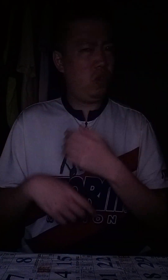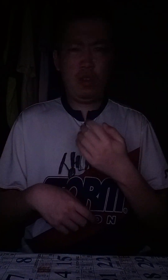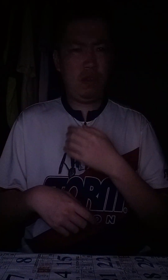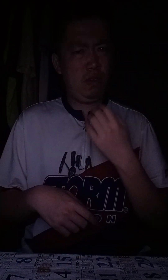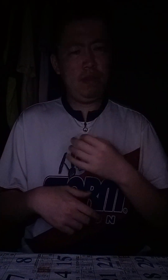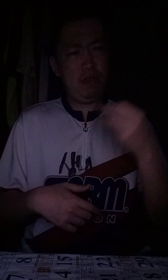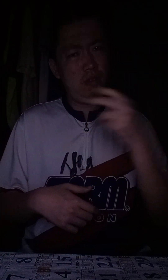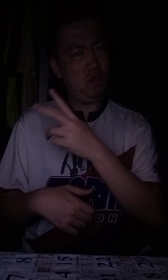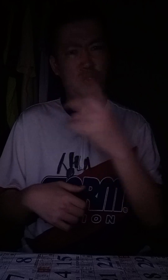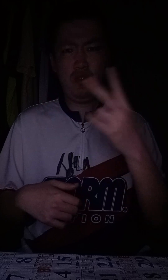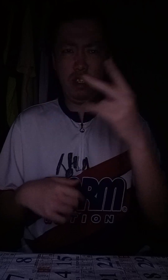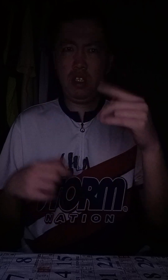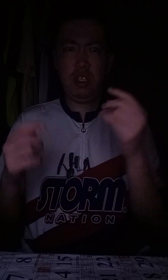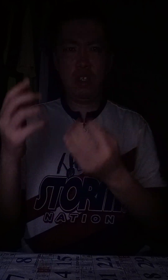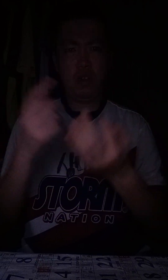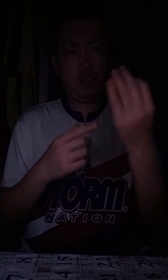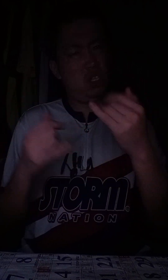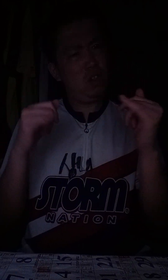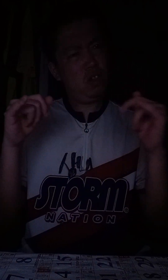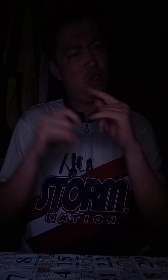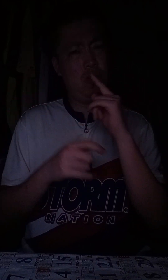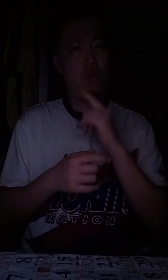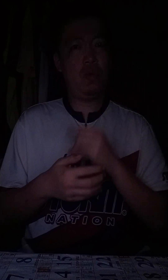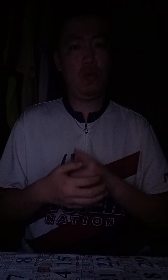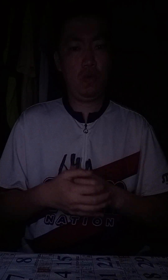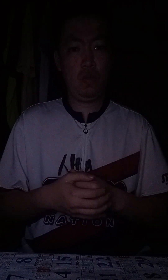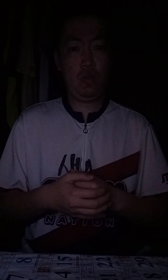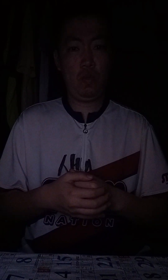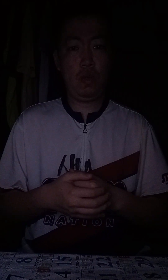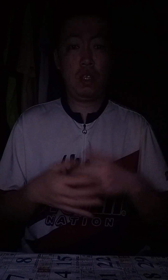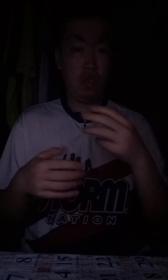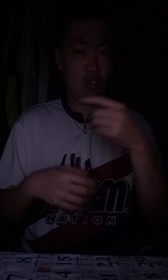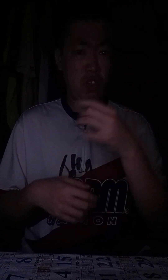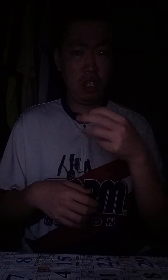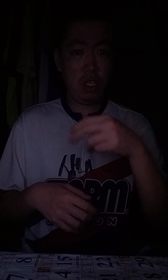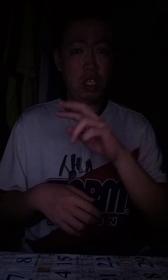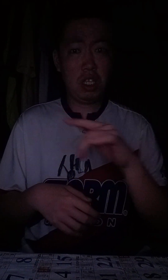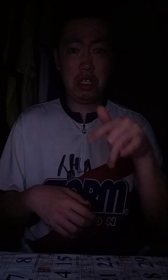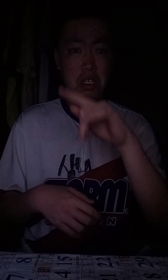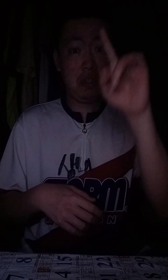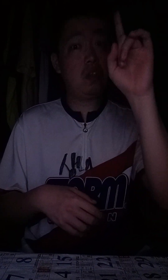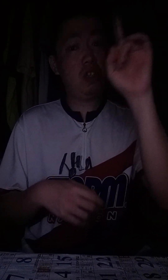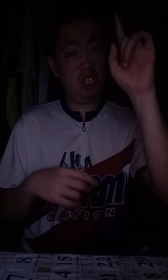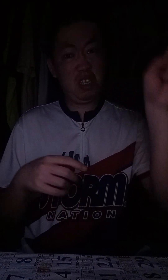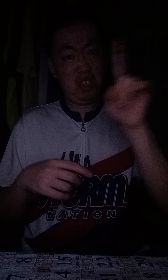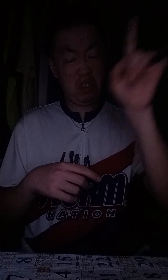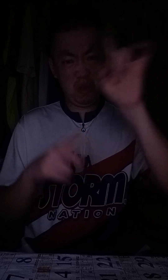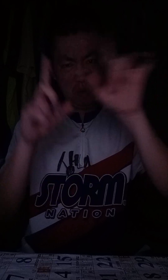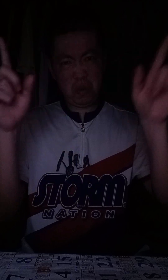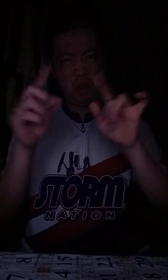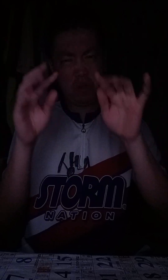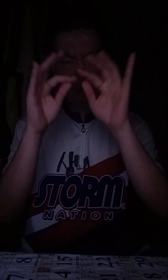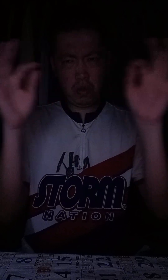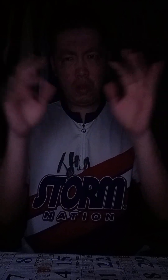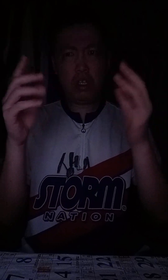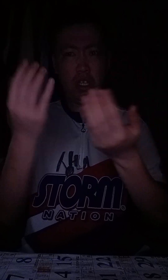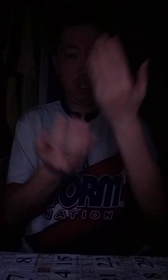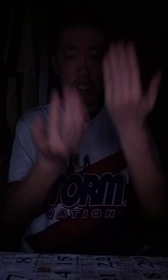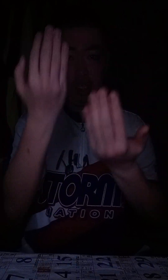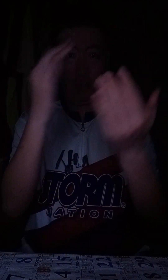없었지만 2시간 가까이 혼란이 빚어졌습니다. 소방당국은 천장형 에어컨 내부 전선 문제로 연기가 난 것으로 추정하고